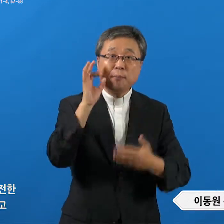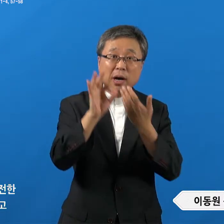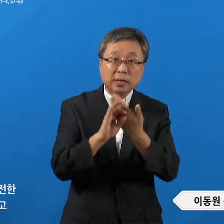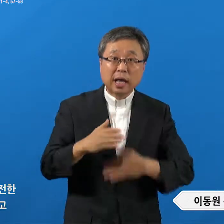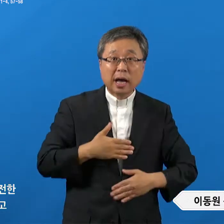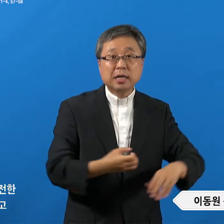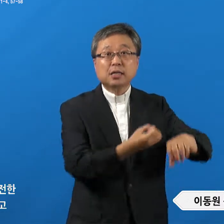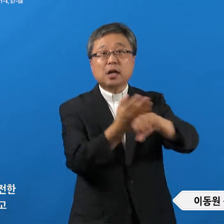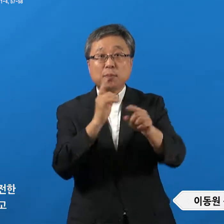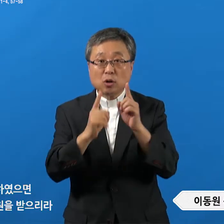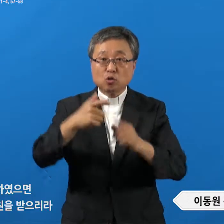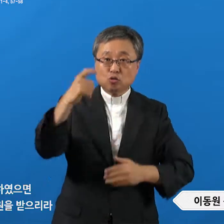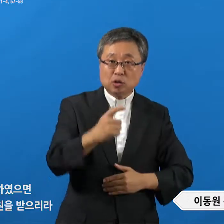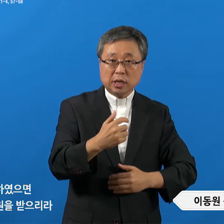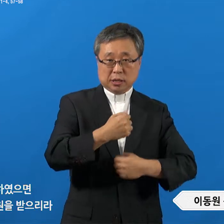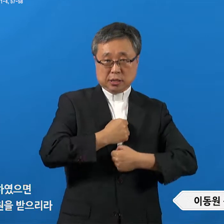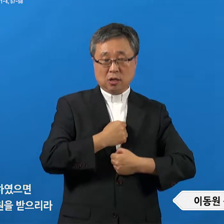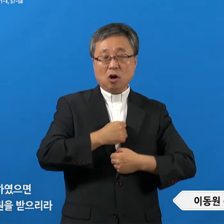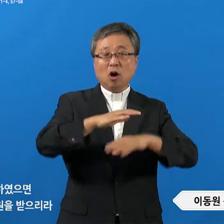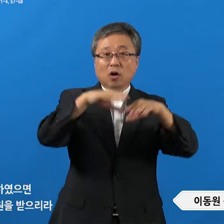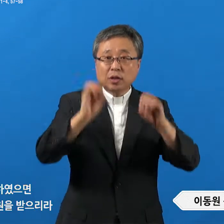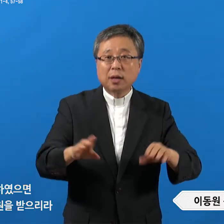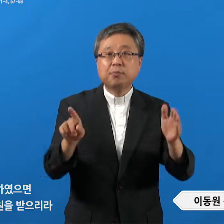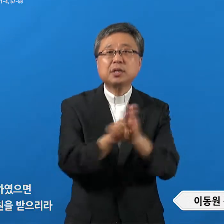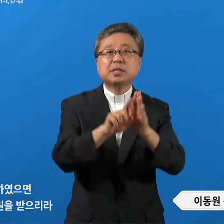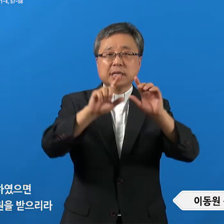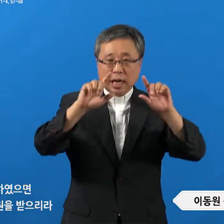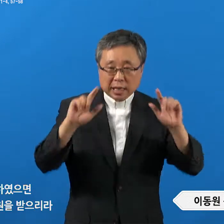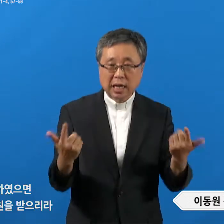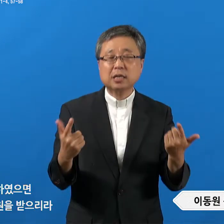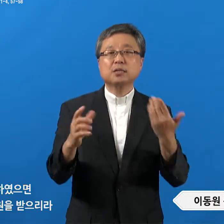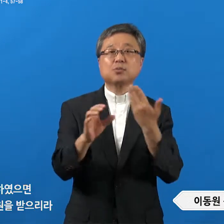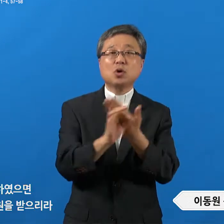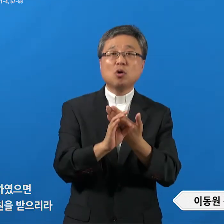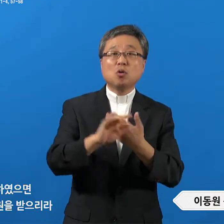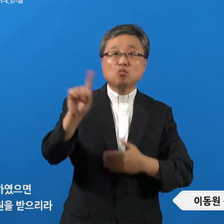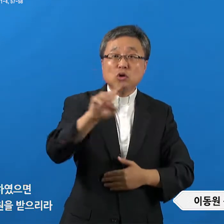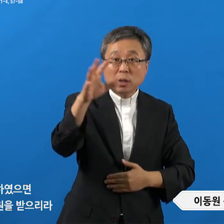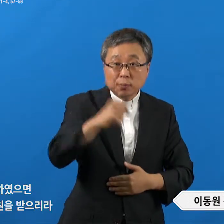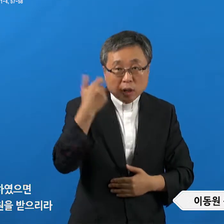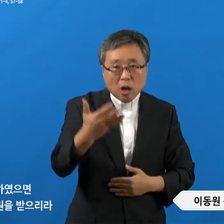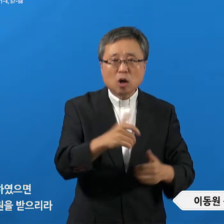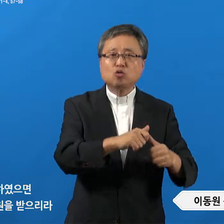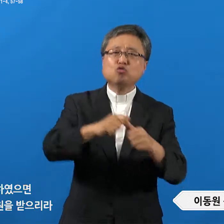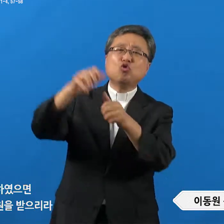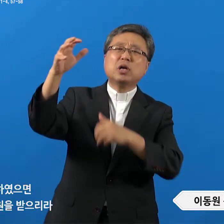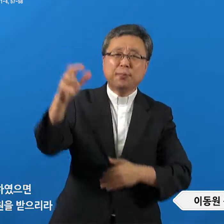내가 전한 말을 굳게 지키고 헛되이 믿지 아니하였으면 그로 말미암아 뭘